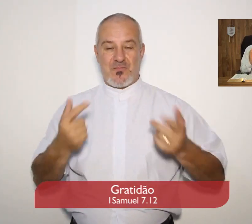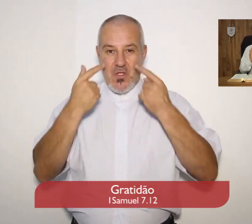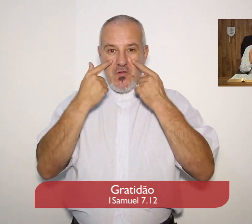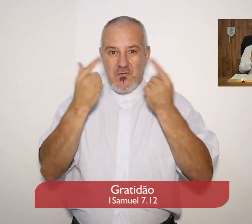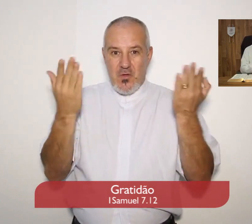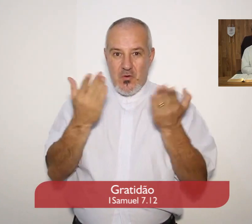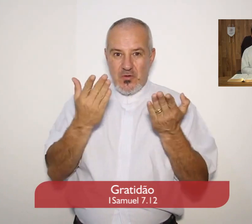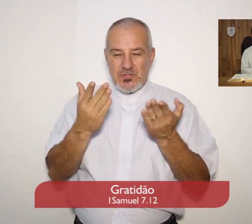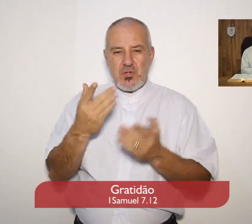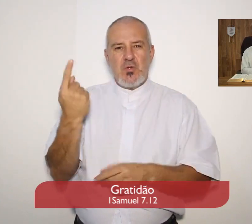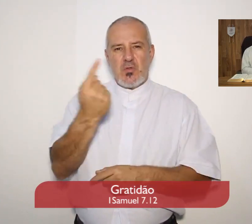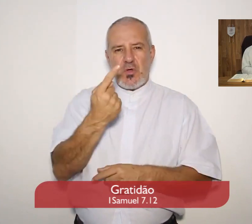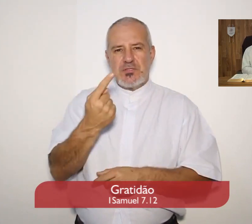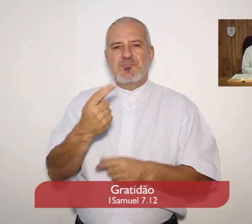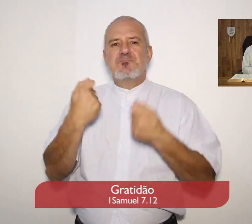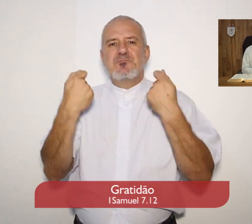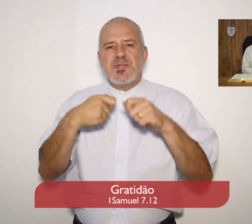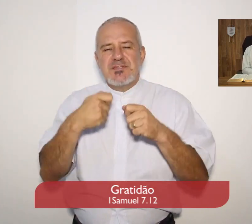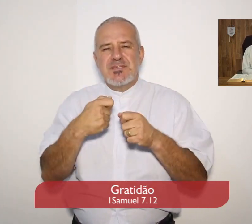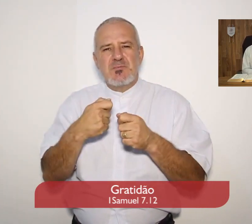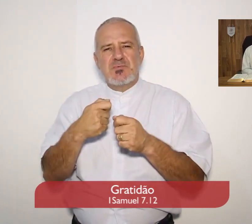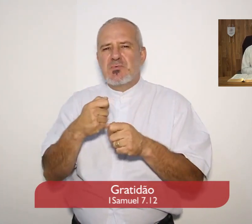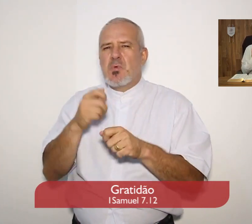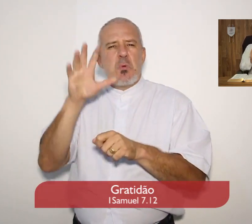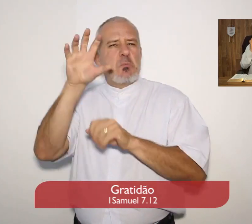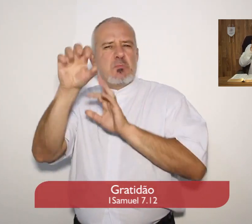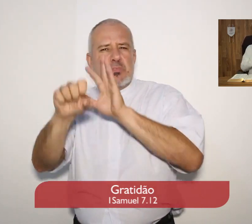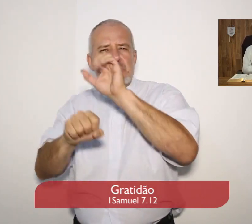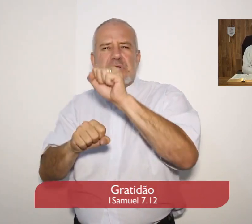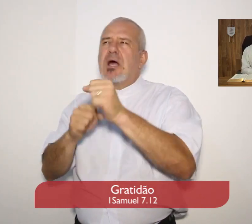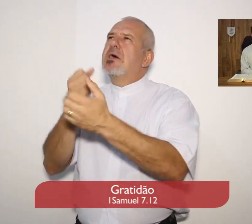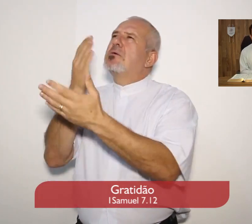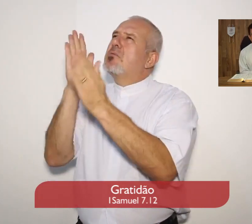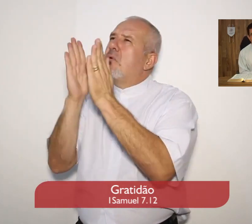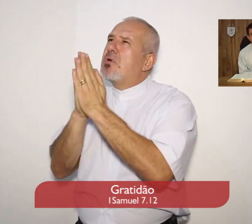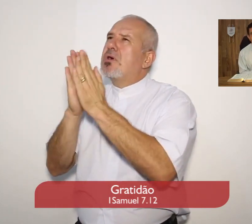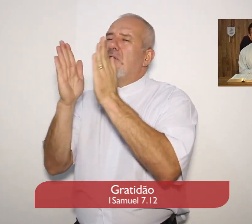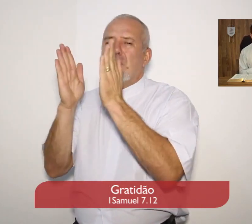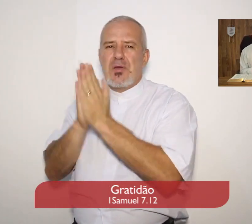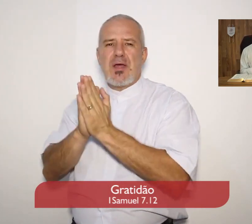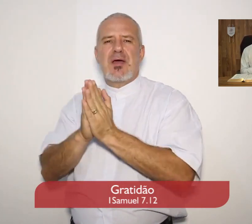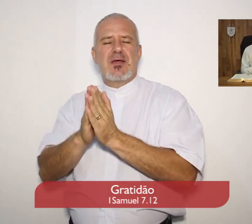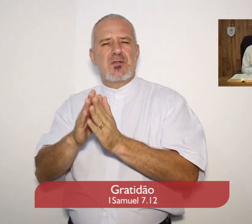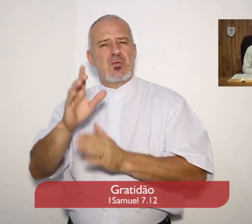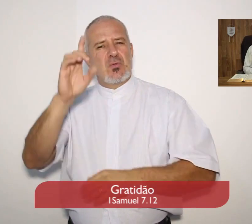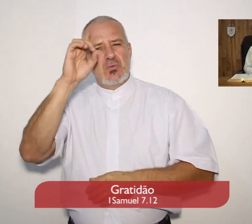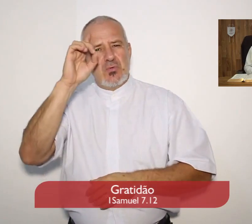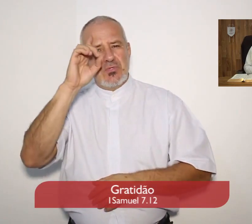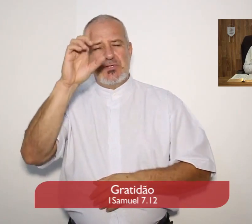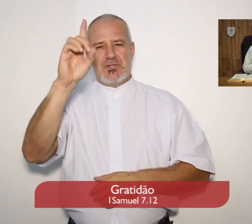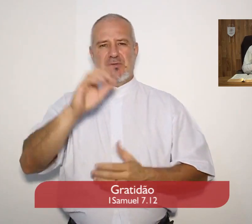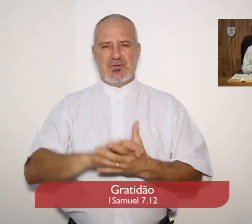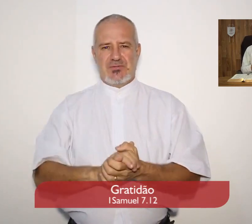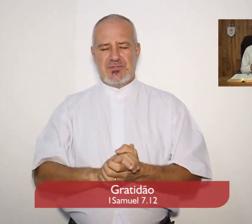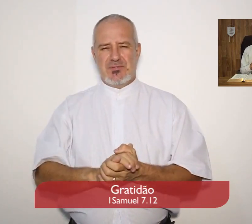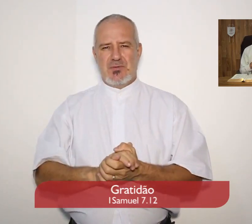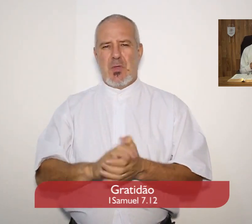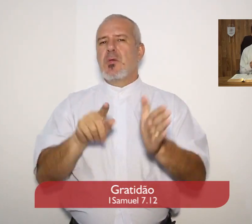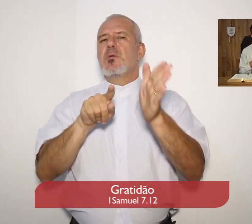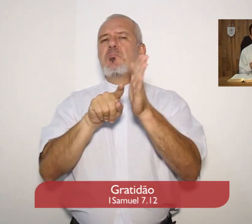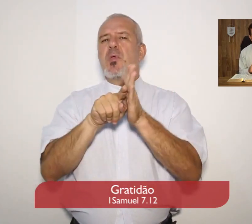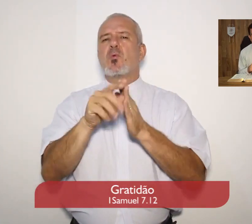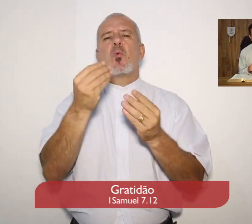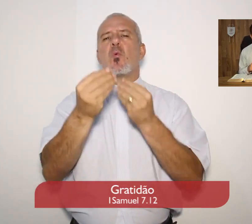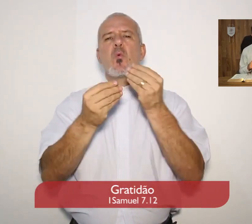busca incessante de Deus. Nós pensamos como vencer a crise, seja a crise familiar, seja a